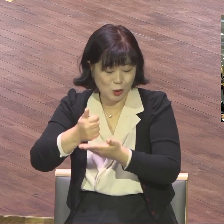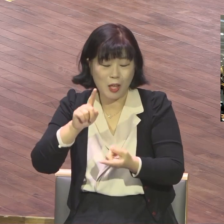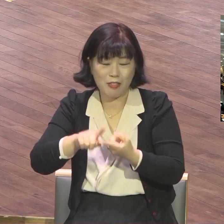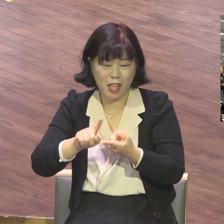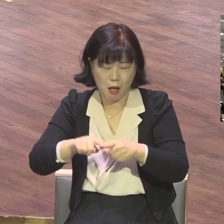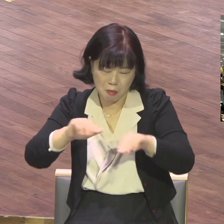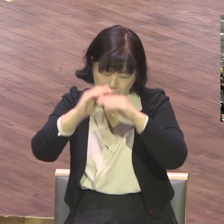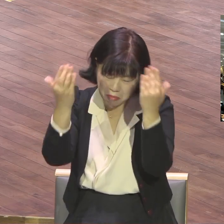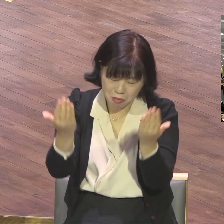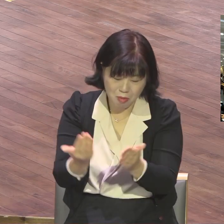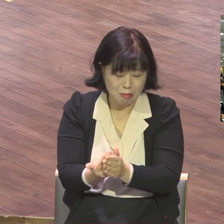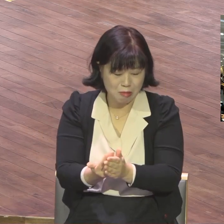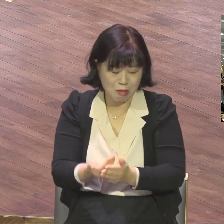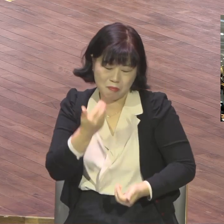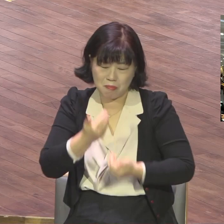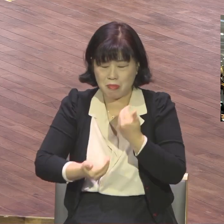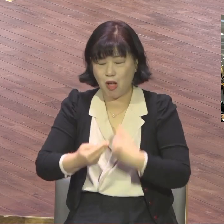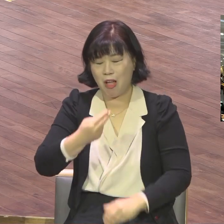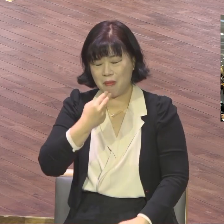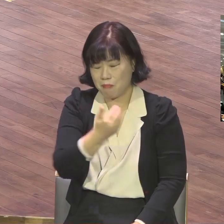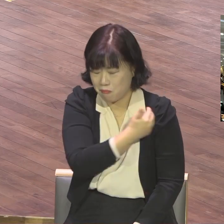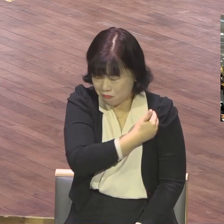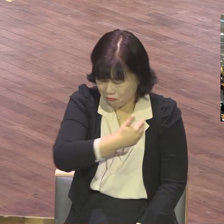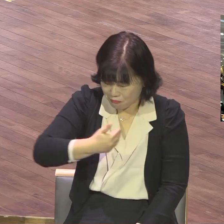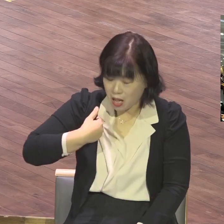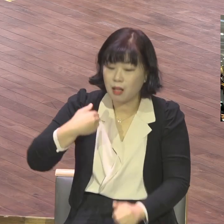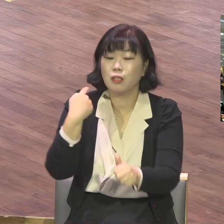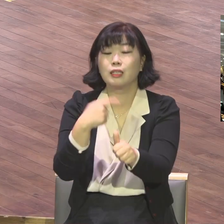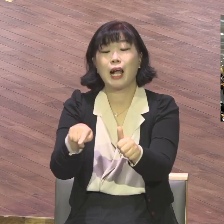것을 담대하게 거침없이